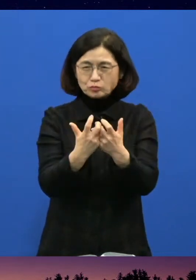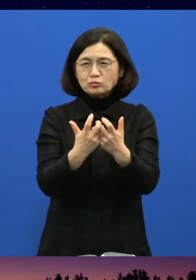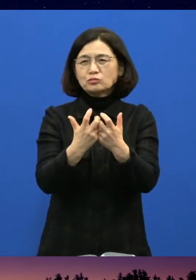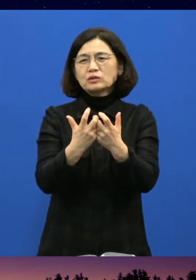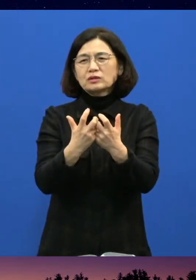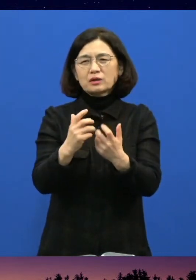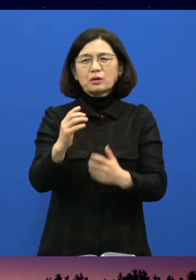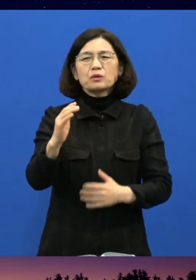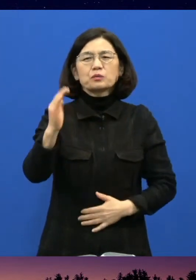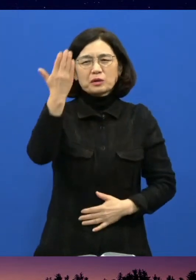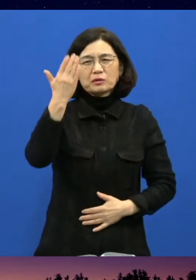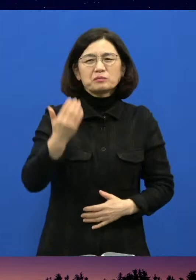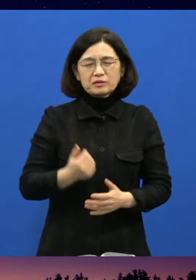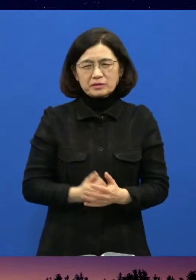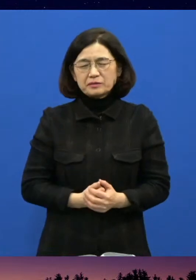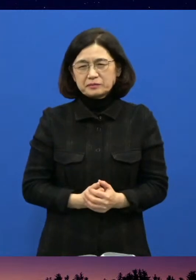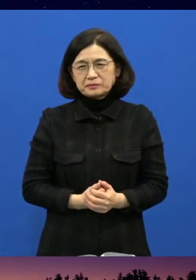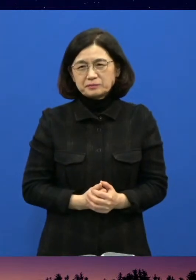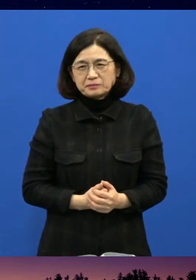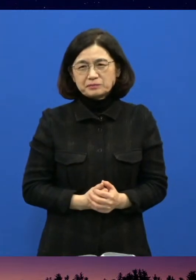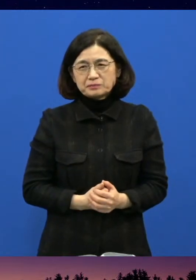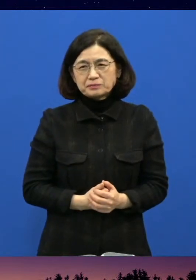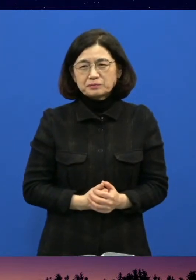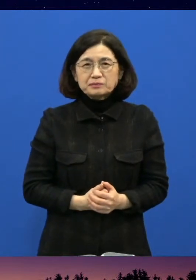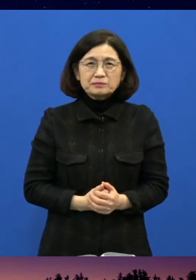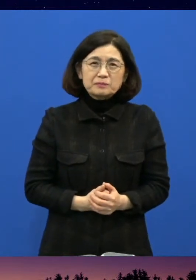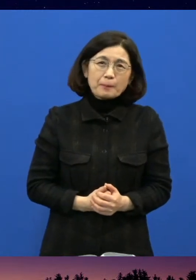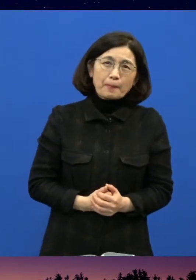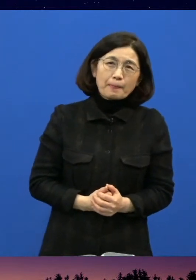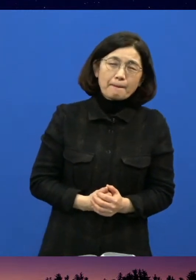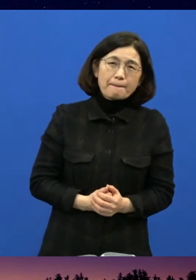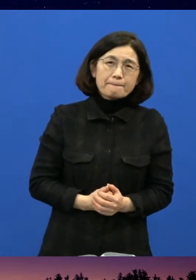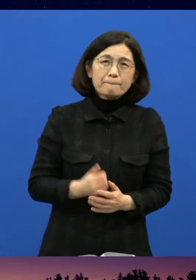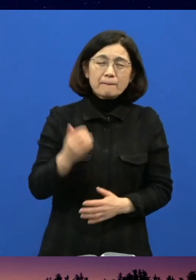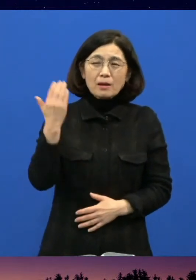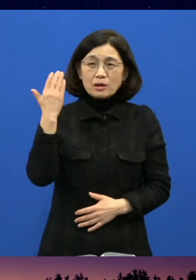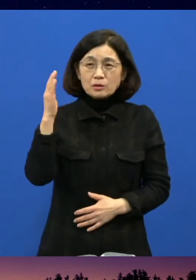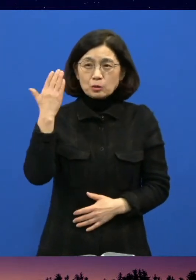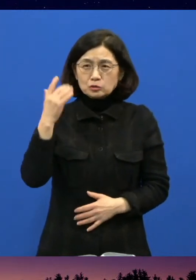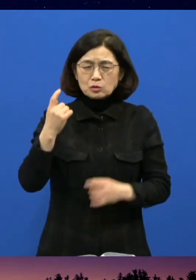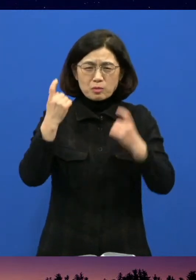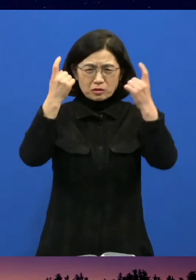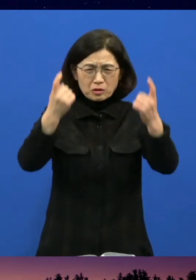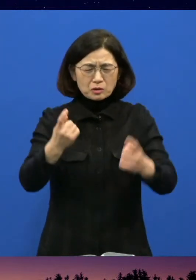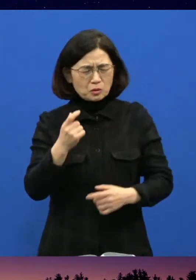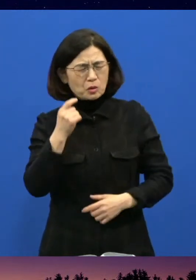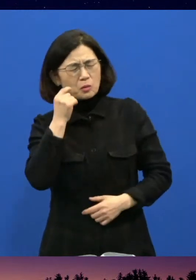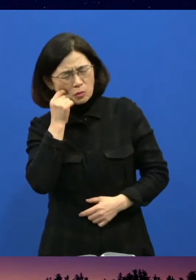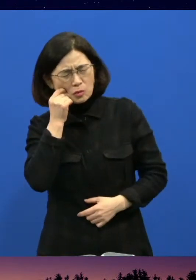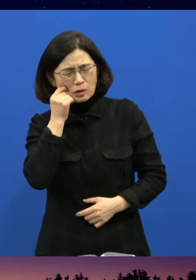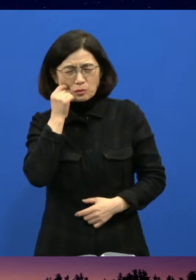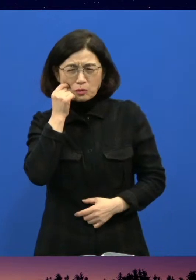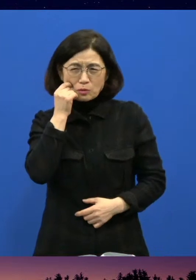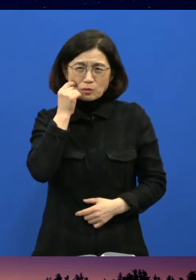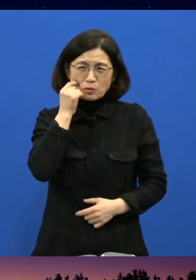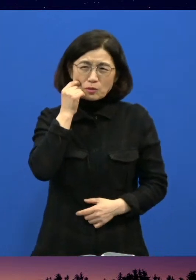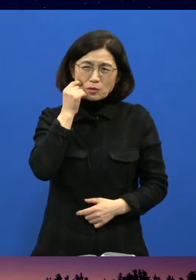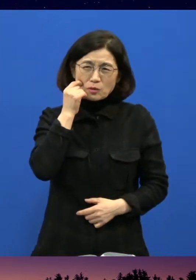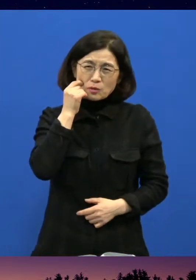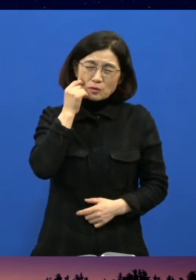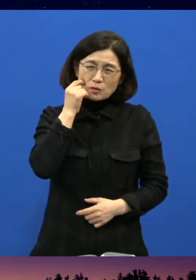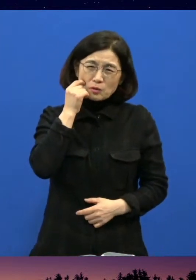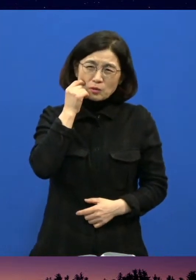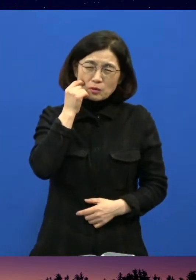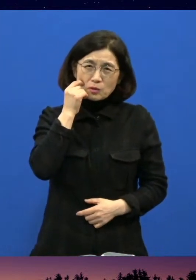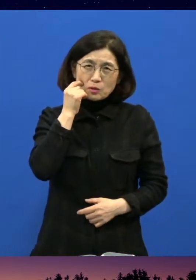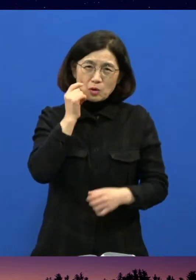출렁출렁하는 그런 역사가 일어났으면 좋겠습니다. 요즘 보니까 이제 뭐 여행도 못 간다 그러니까 이제